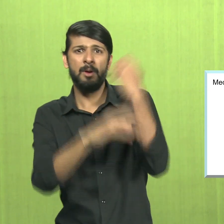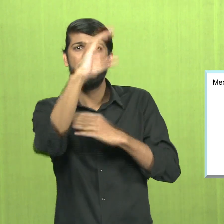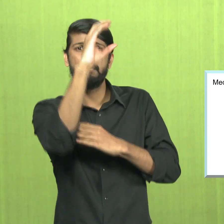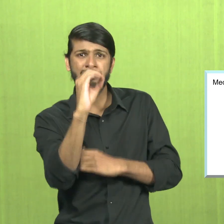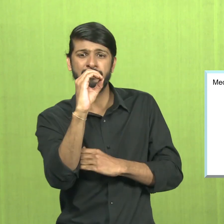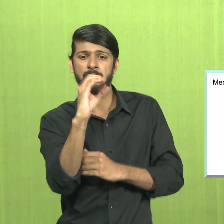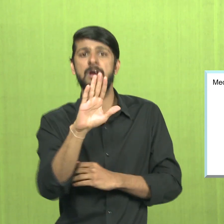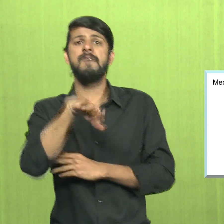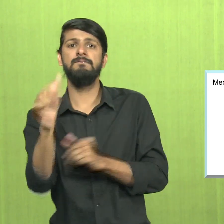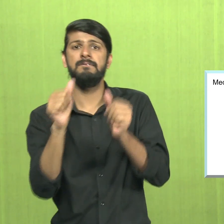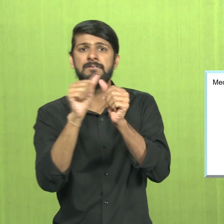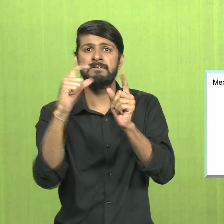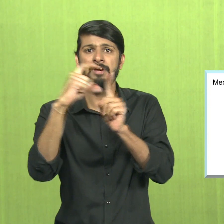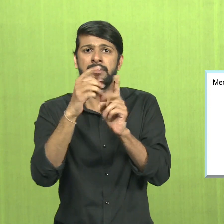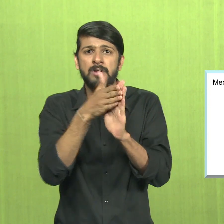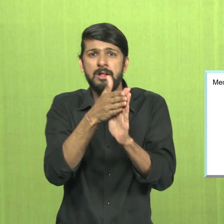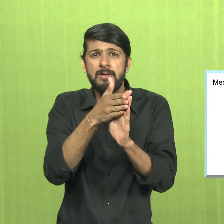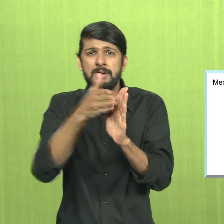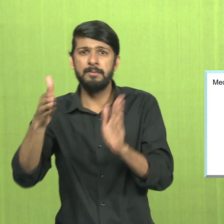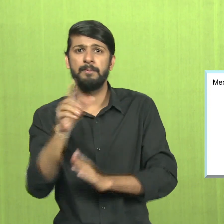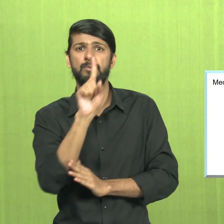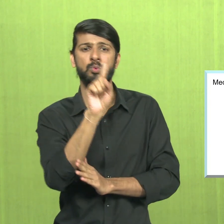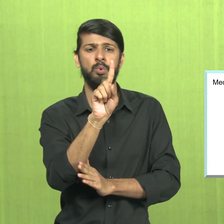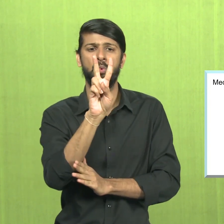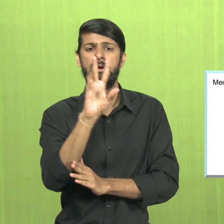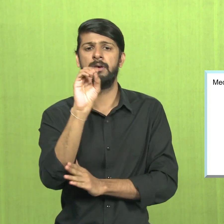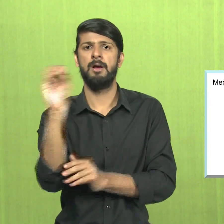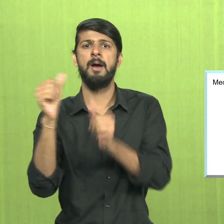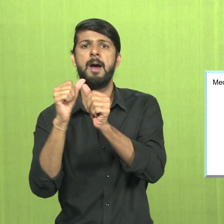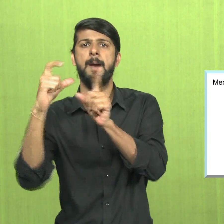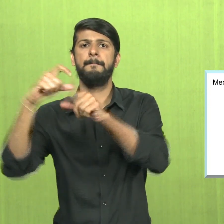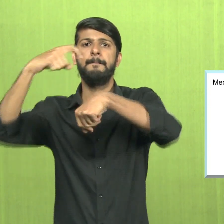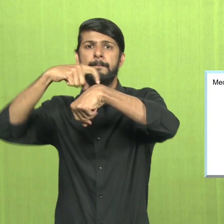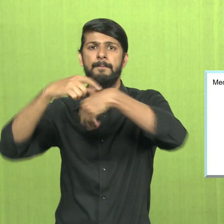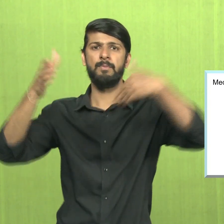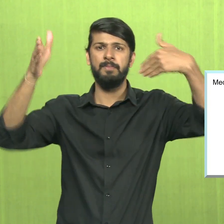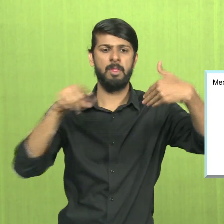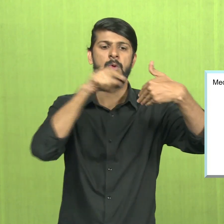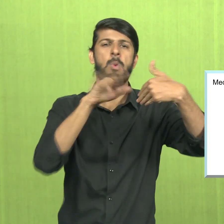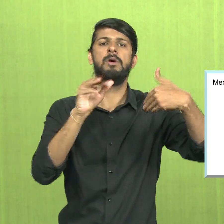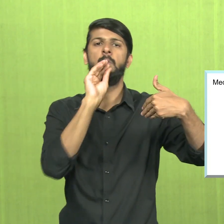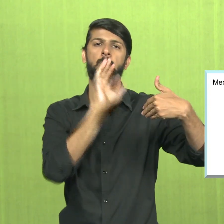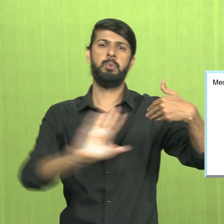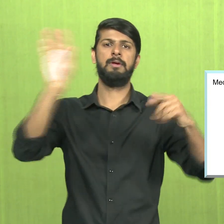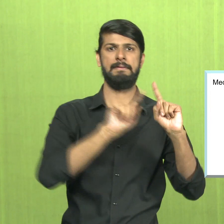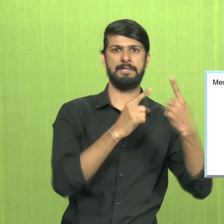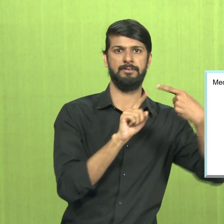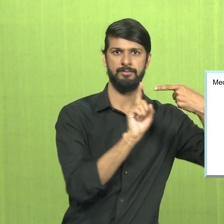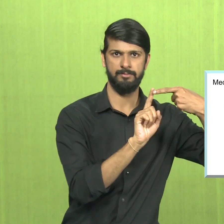कि राइट टु 100 add-on एक संदेश वास बीइंग